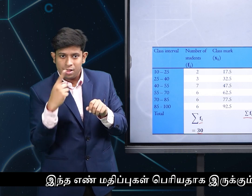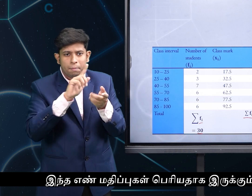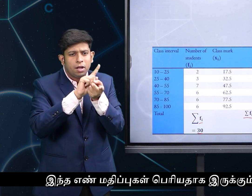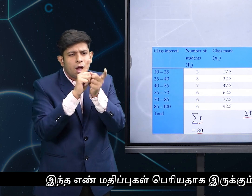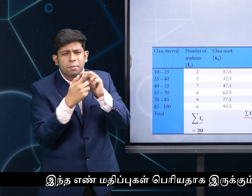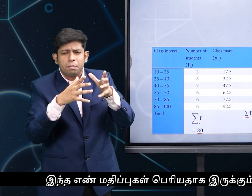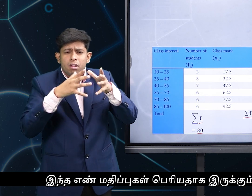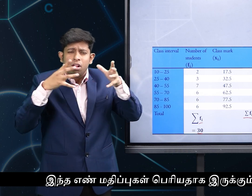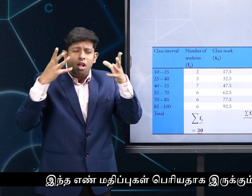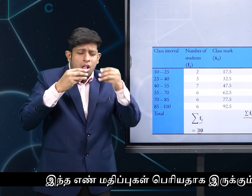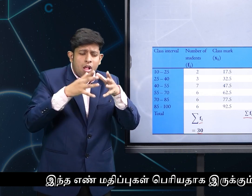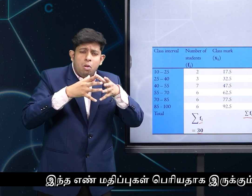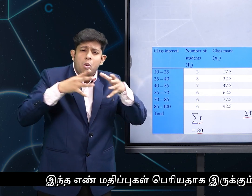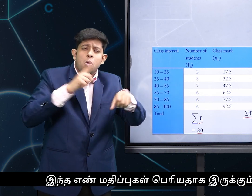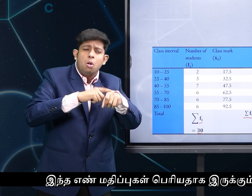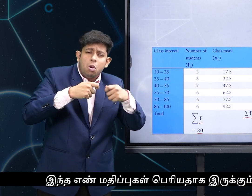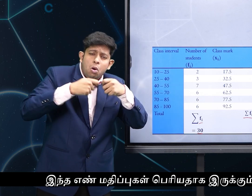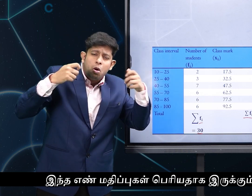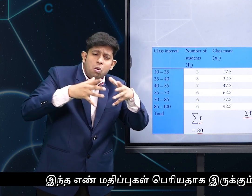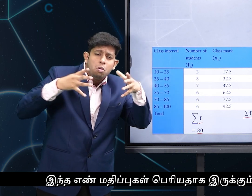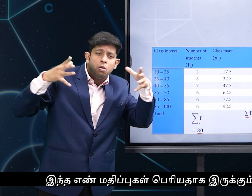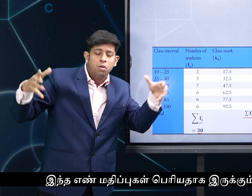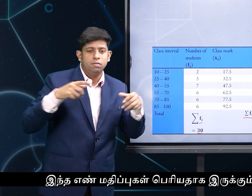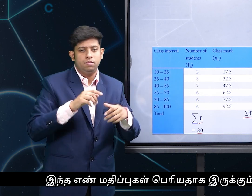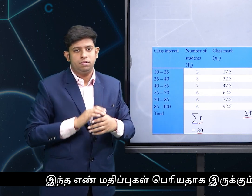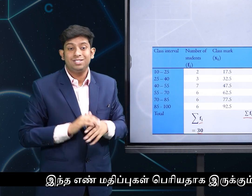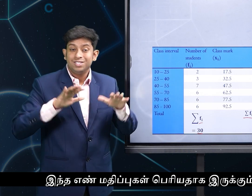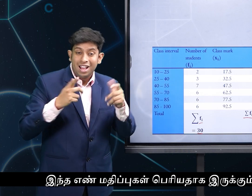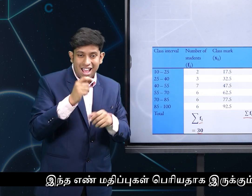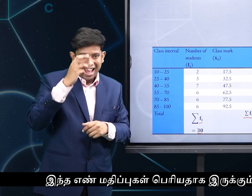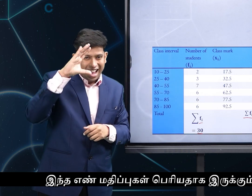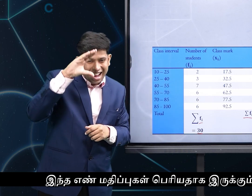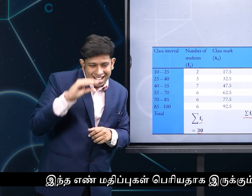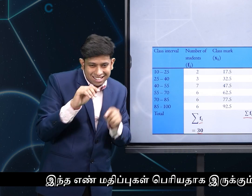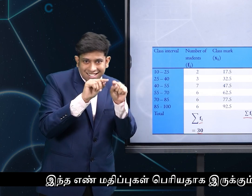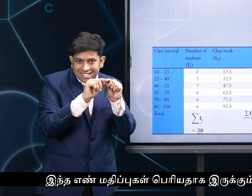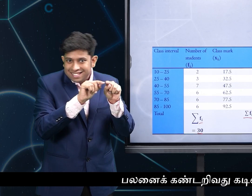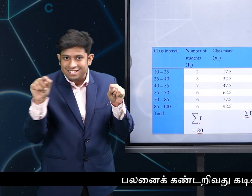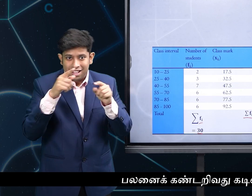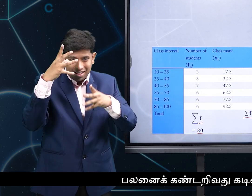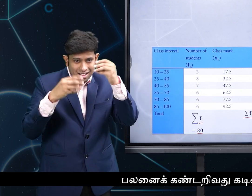அடைப்புக்குறிக்குள் X கீழ்க்கோடு I மற்றும் அடைப்புக்குறிக்குள் F கீழ்க்கோடு I இன் பலனை